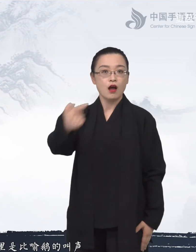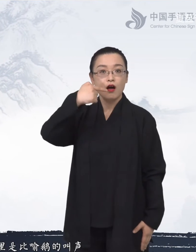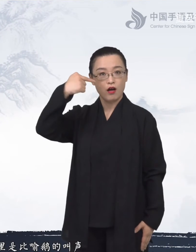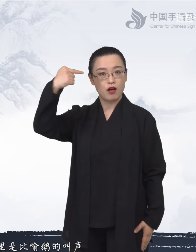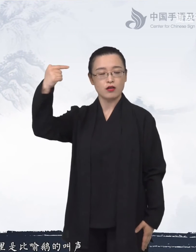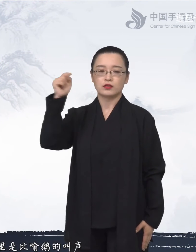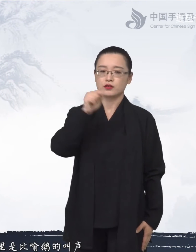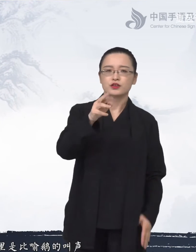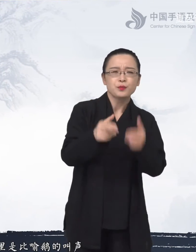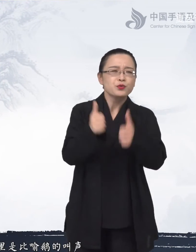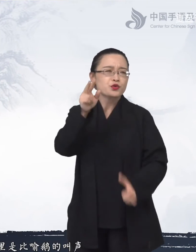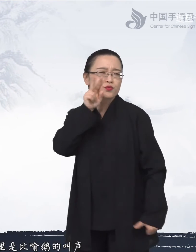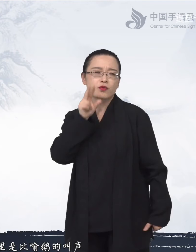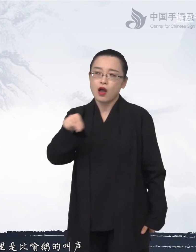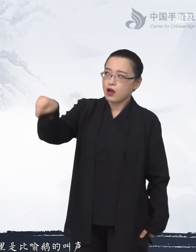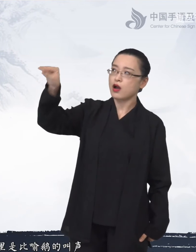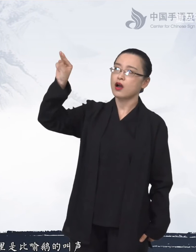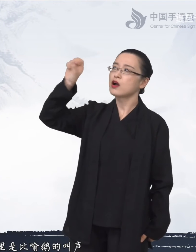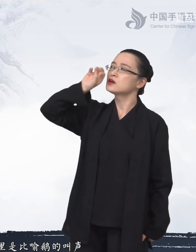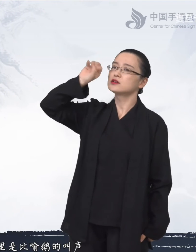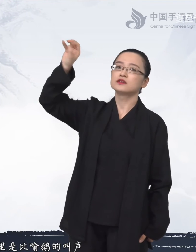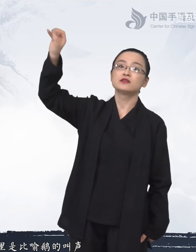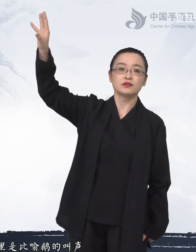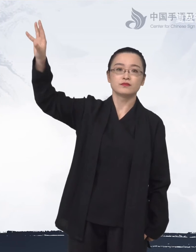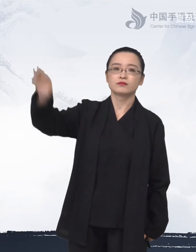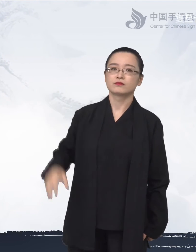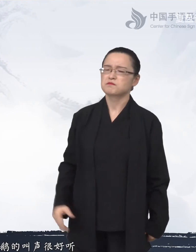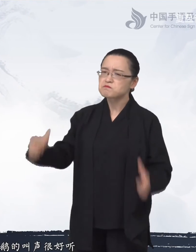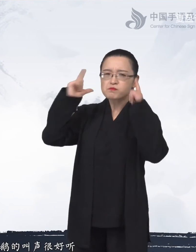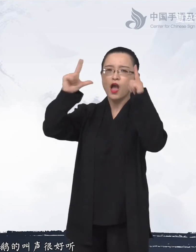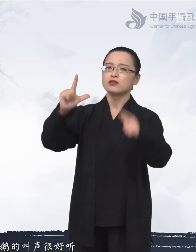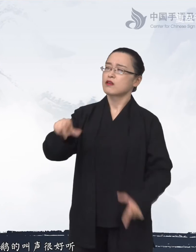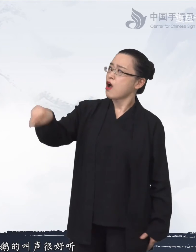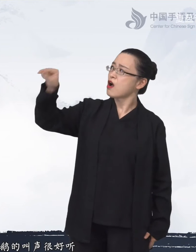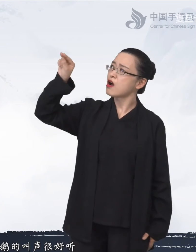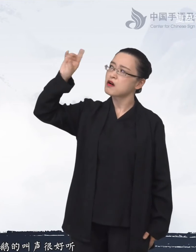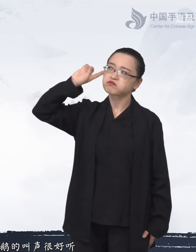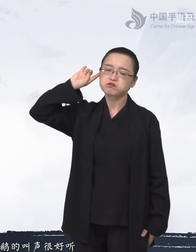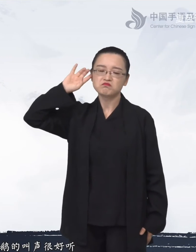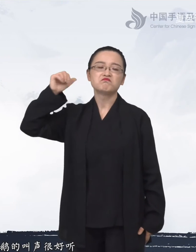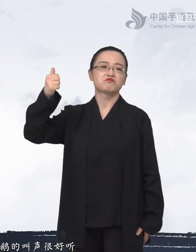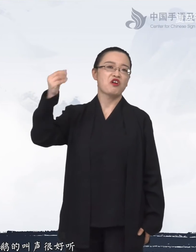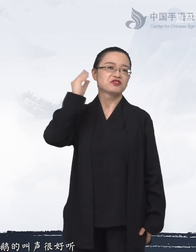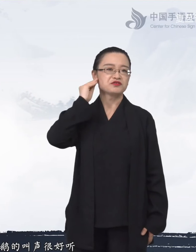歌，这里是比喻鹅的叫声，表示鹅的叫声很好